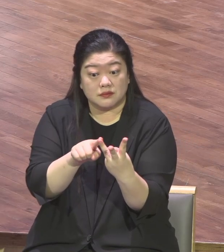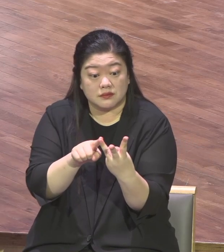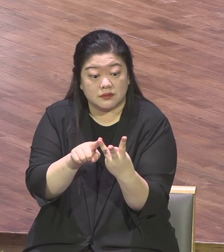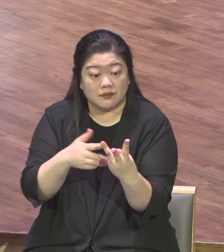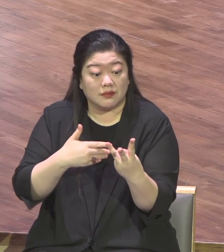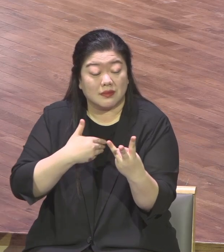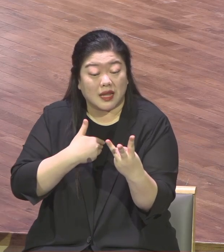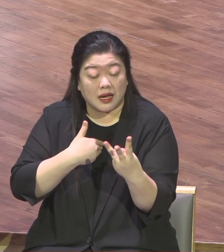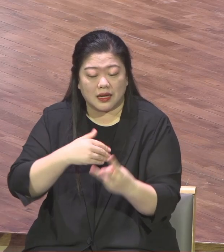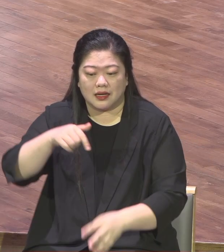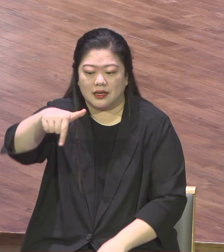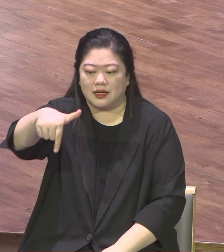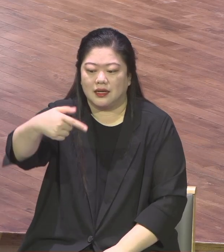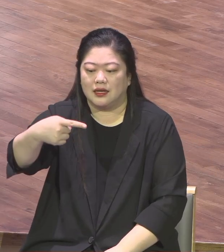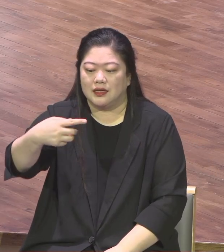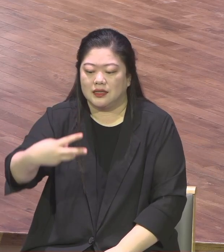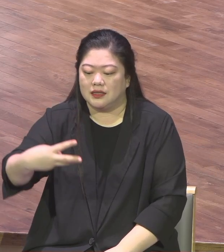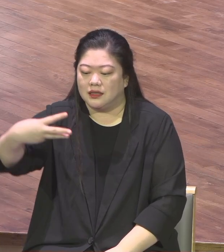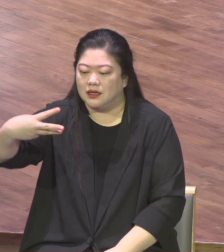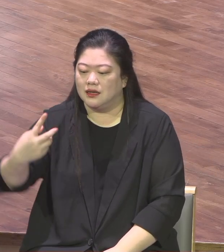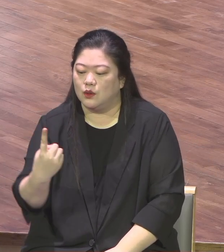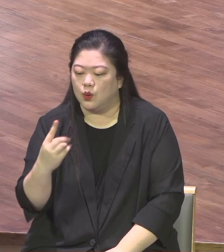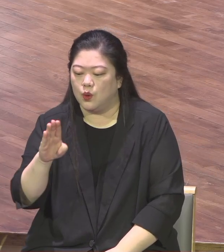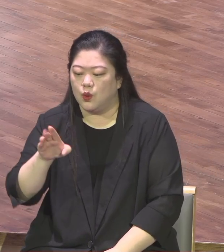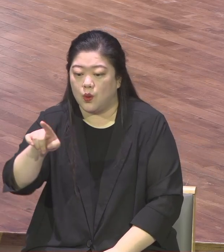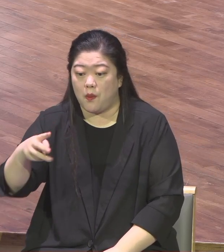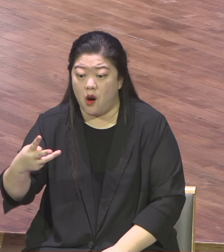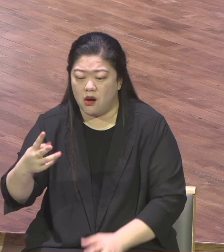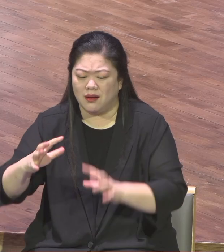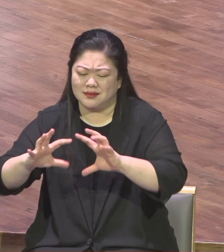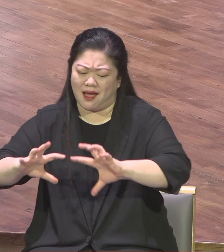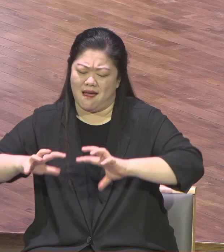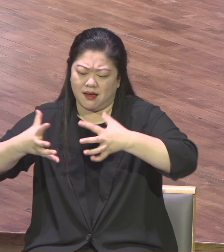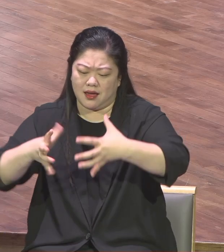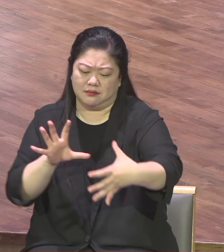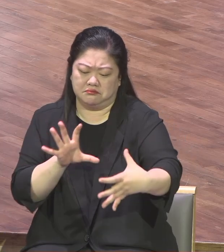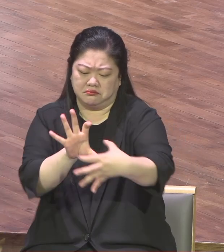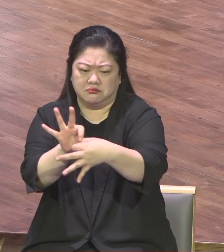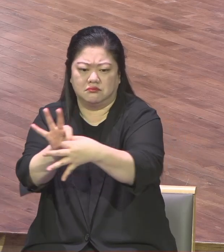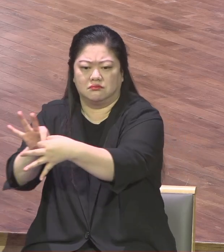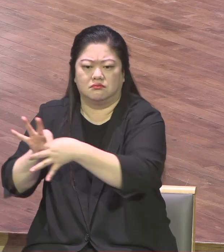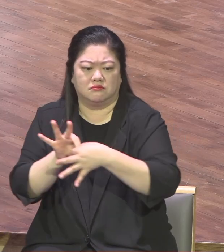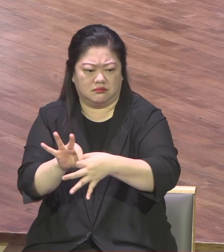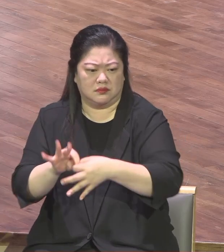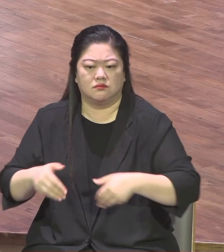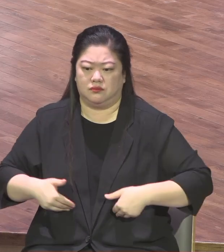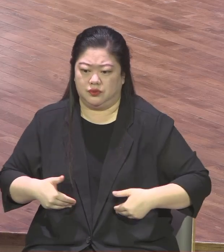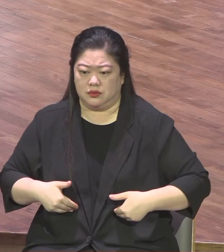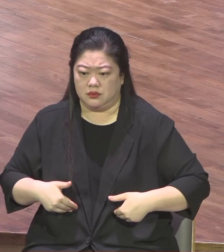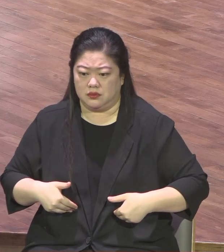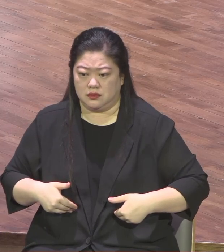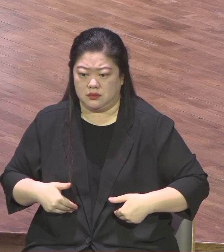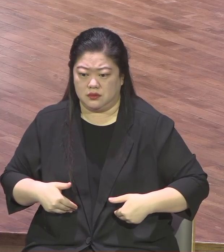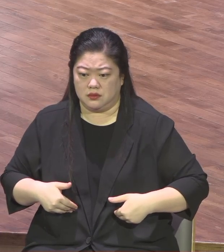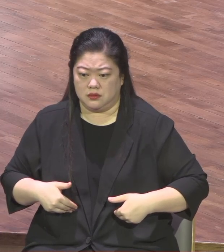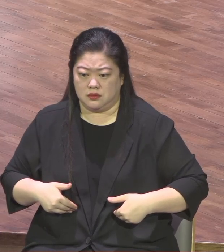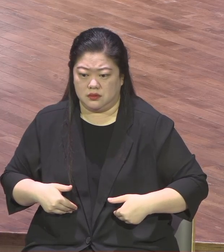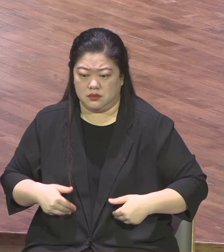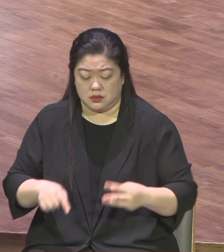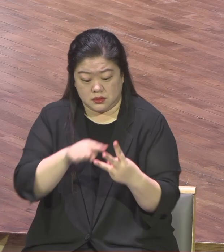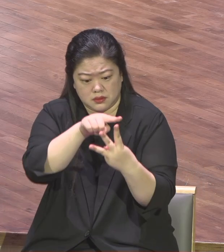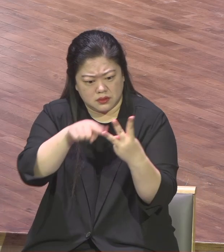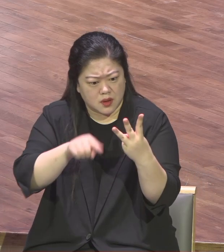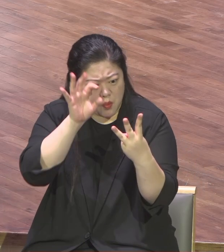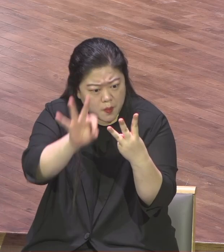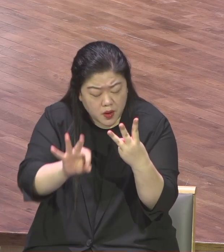나의 글로벌 세계. 이거를 한마디로 정리하면 뭐냐? 이 키가 뭐냐?